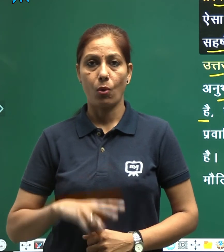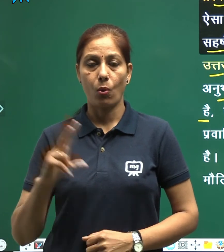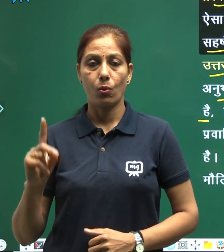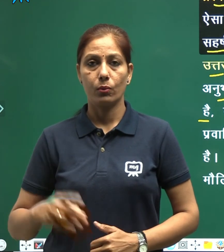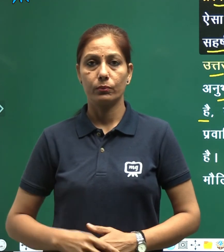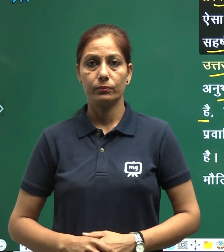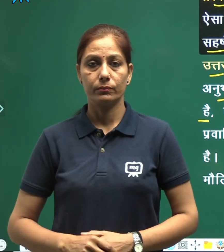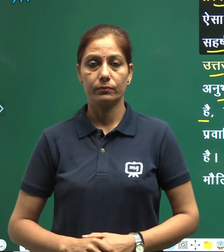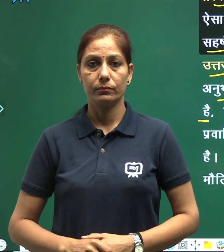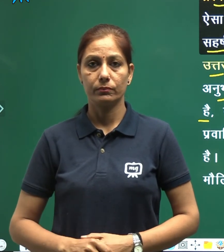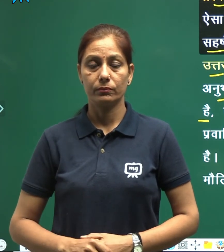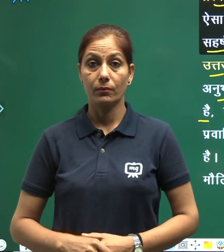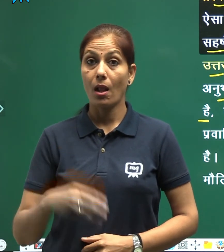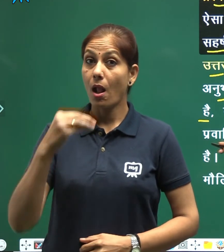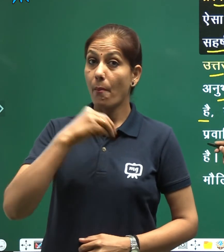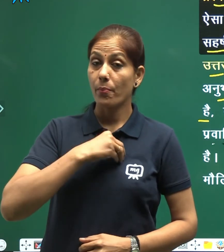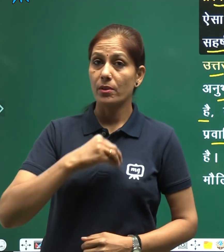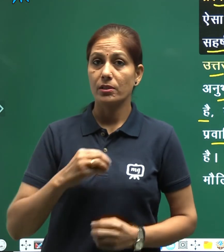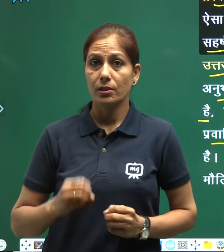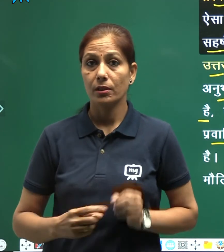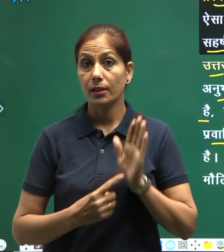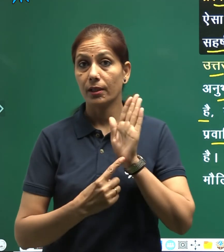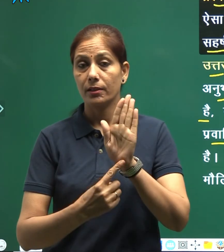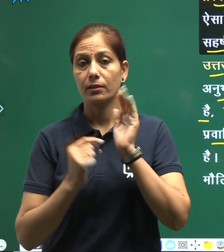और भीतर से प्रवाहित होती